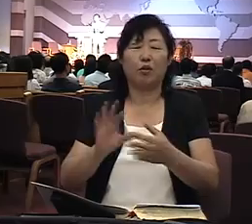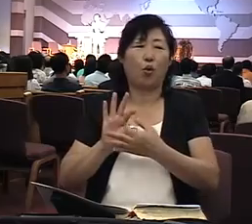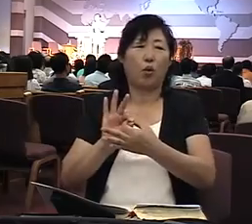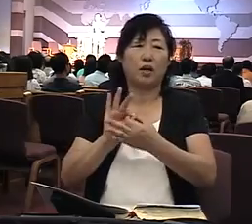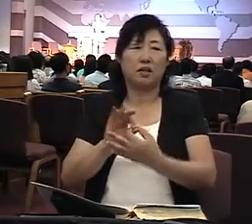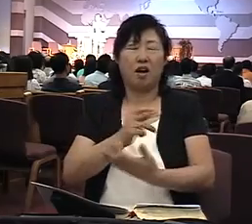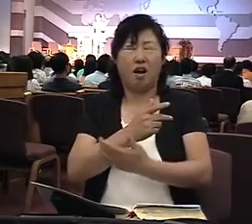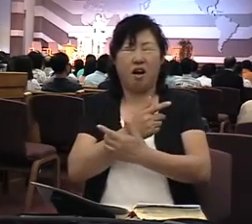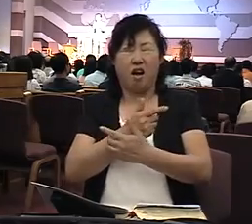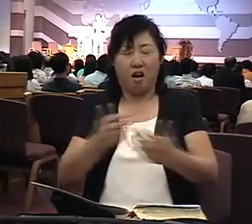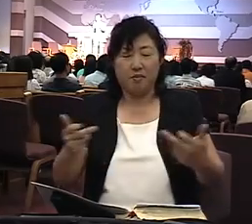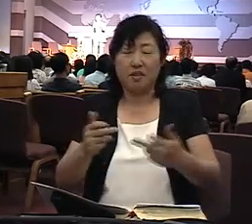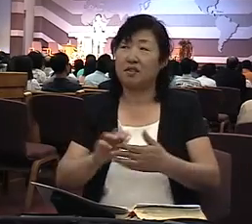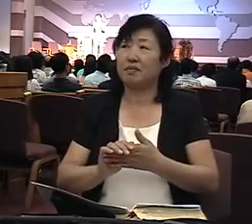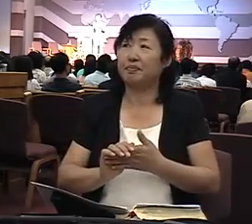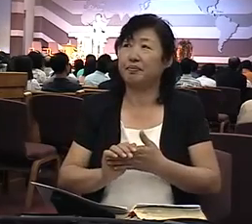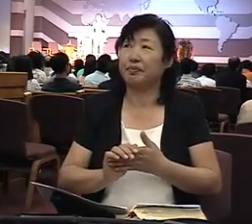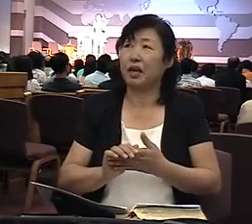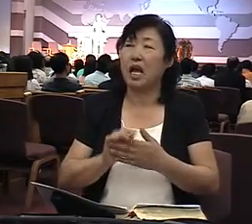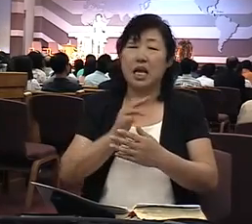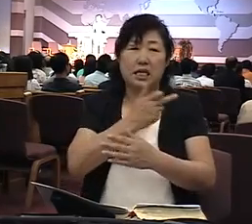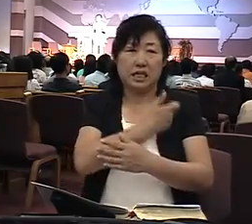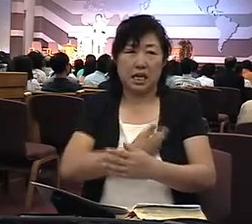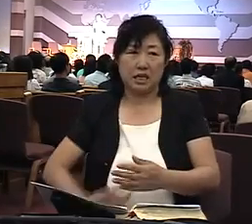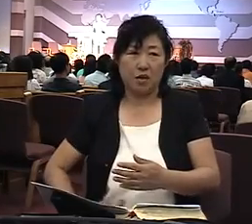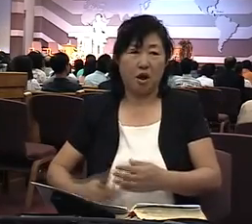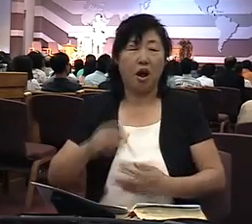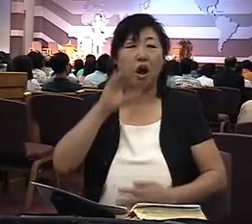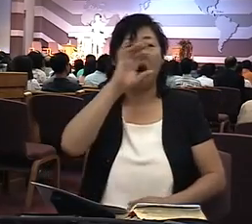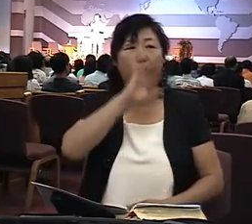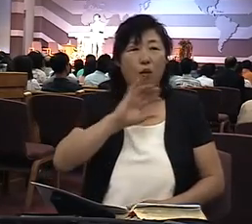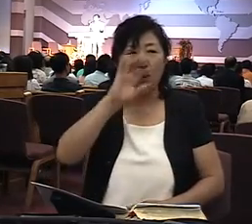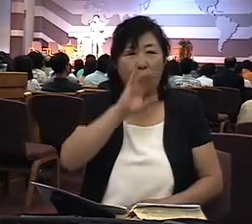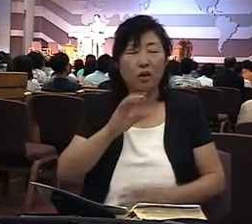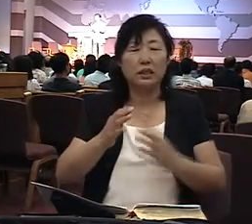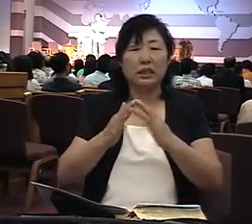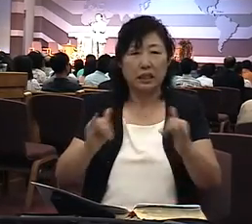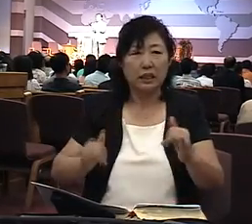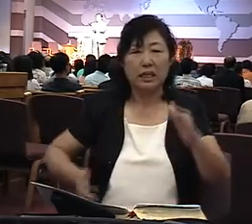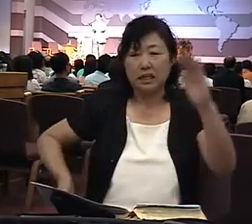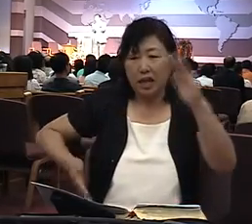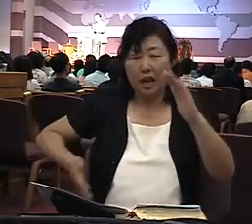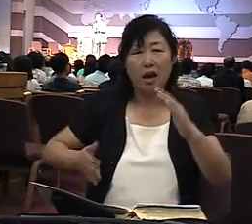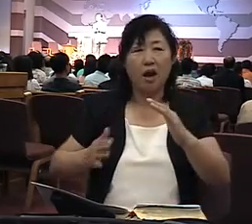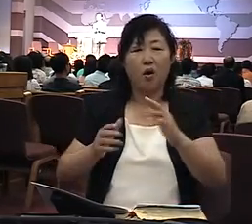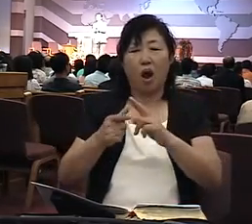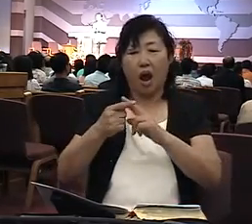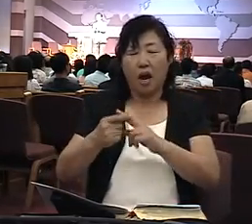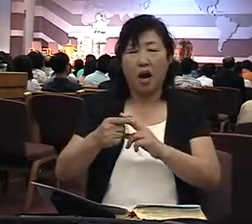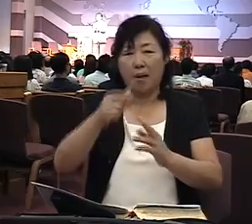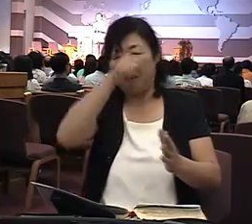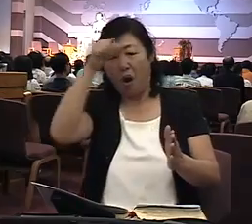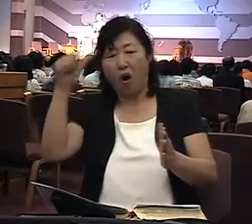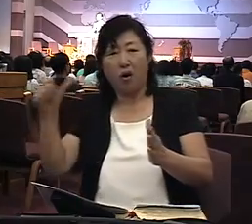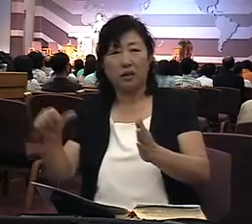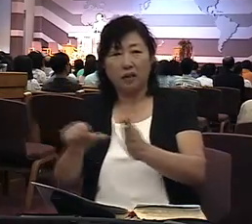번드가 생기고 이 제자와 이 훈련자와 훈련생이 하나가 되면서 평생 가는